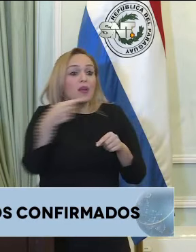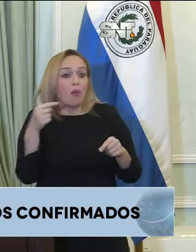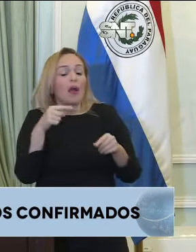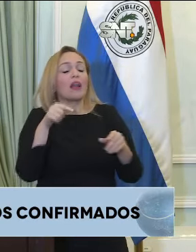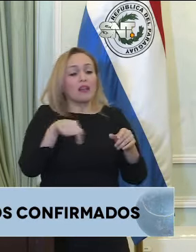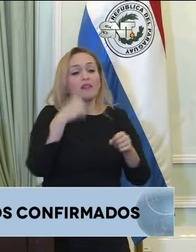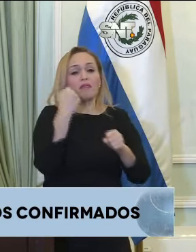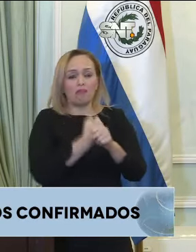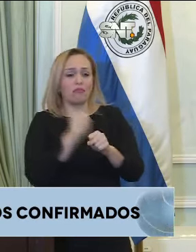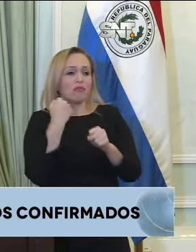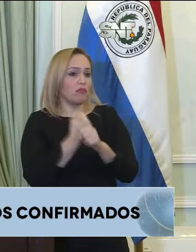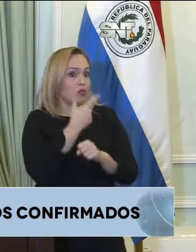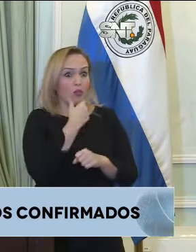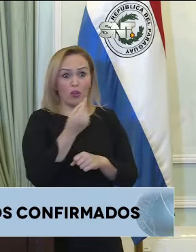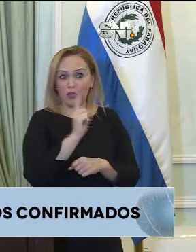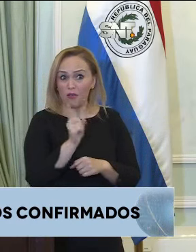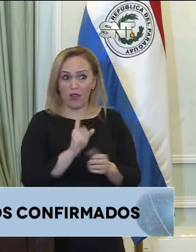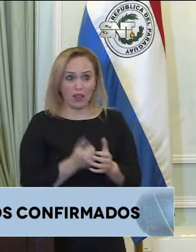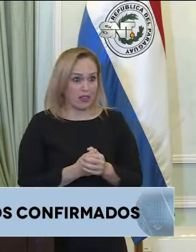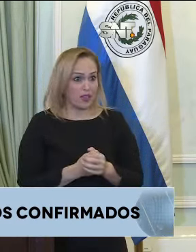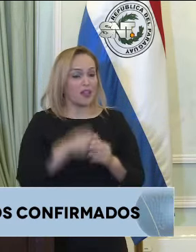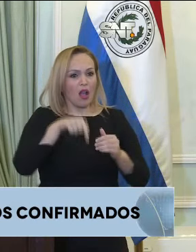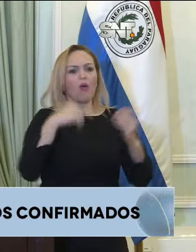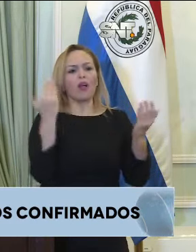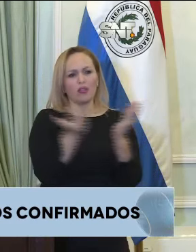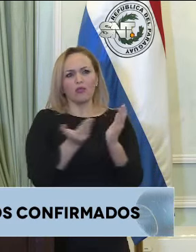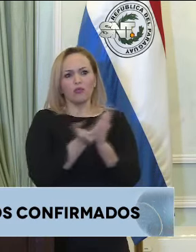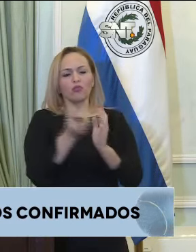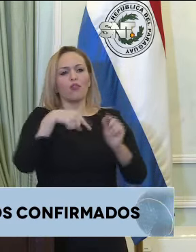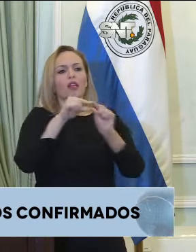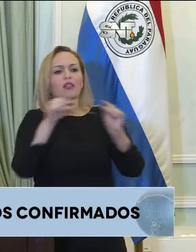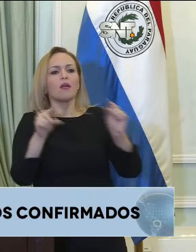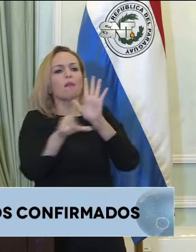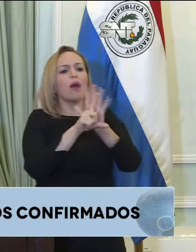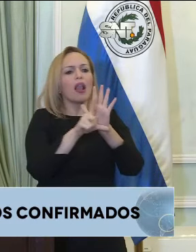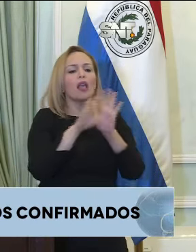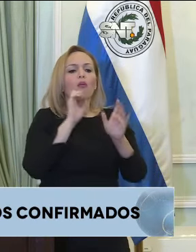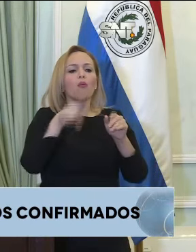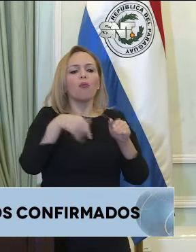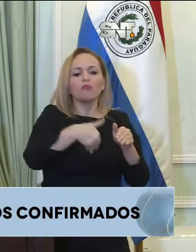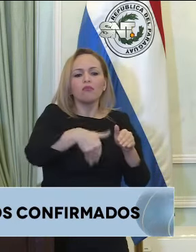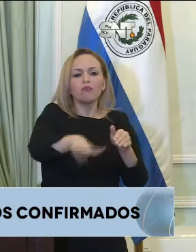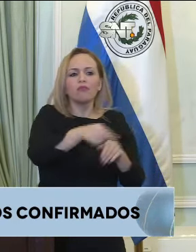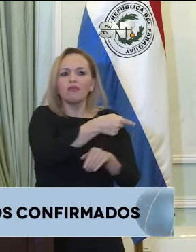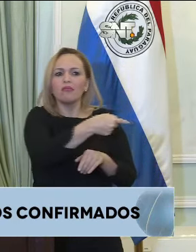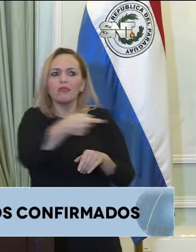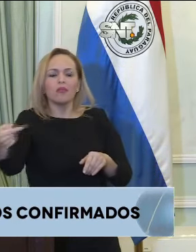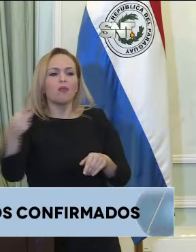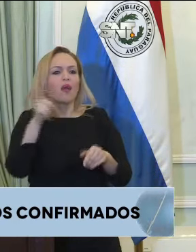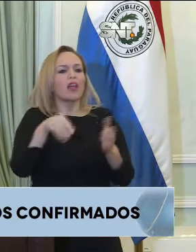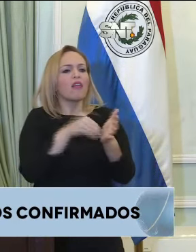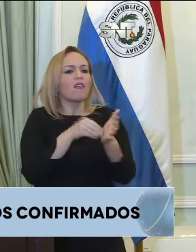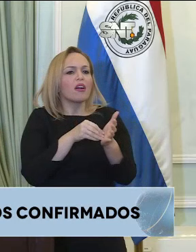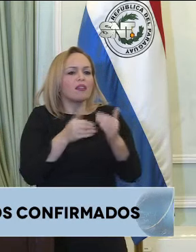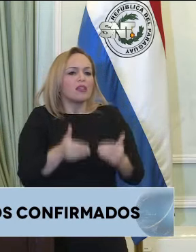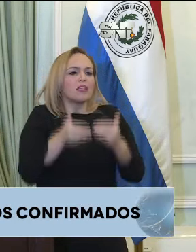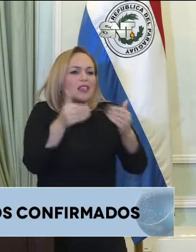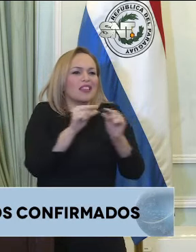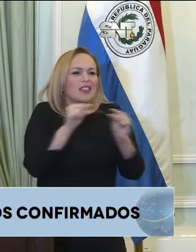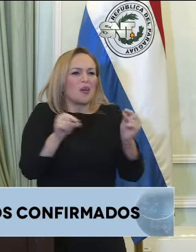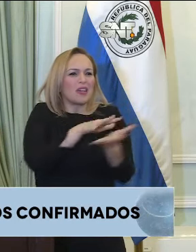Estamos trabajando en el proyecto de ley que va a ser enviado al Congreso, que nos da muchas herramientas para abordar, digamos, los aspectos